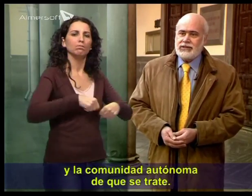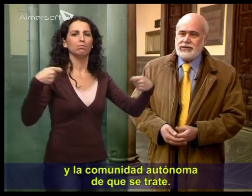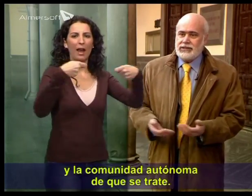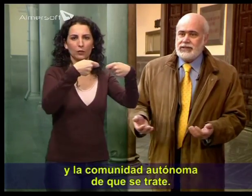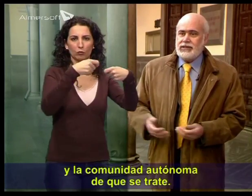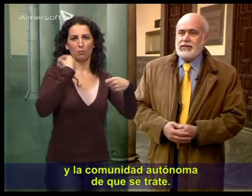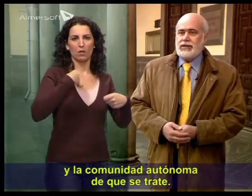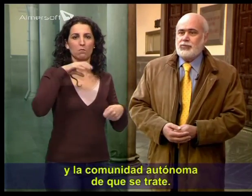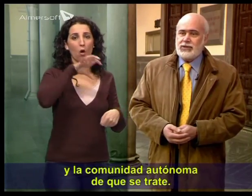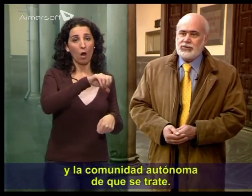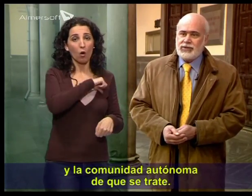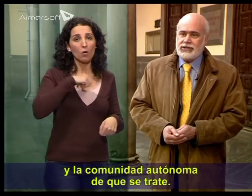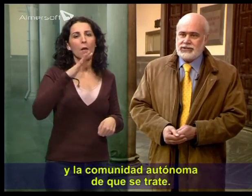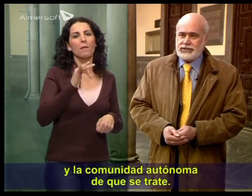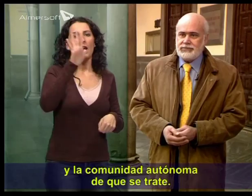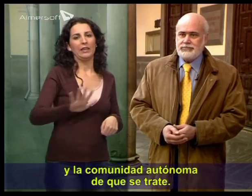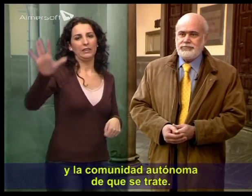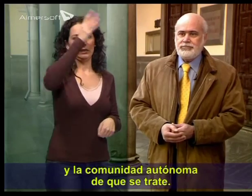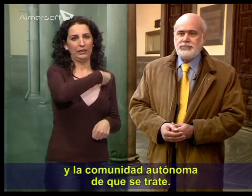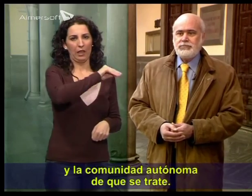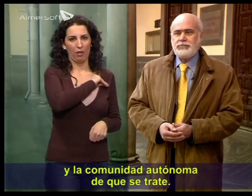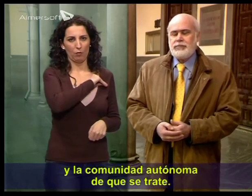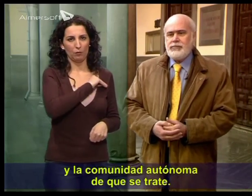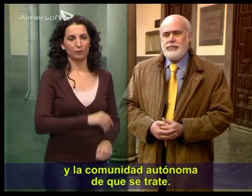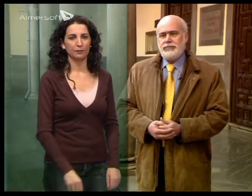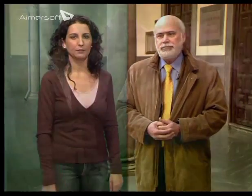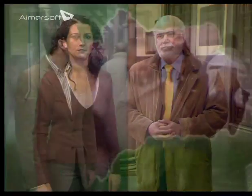Estado y la comunidad autónoma de que se trate.